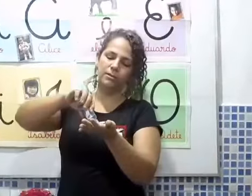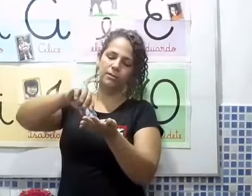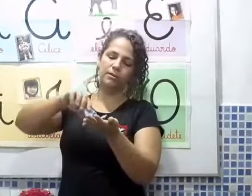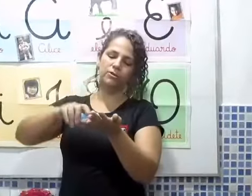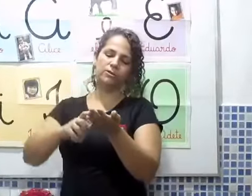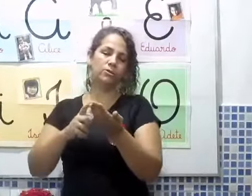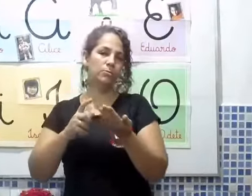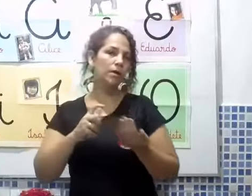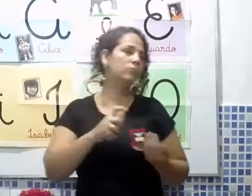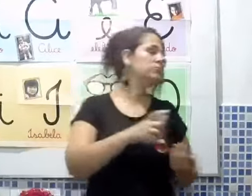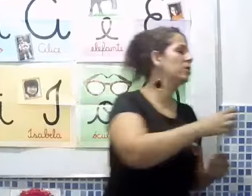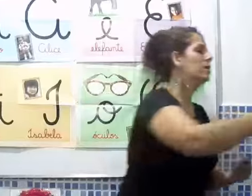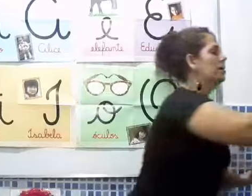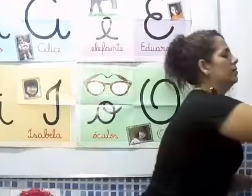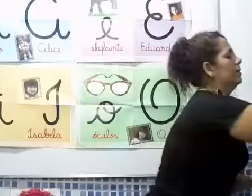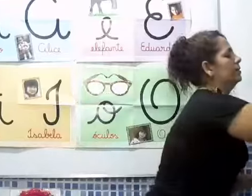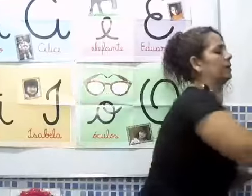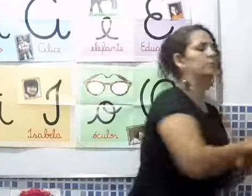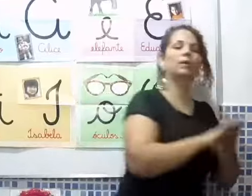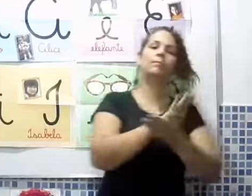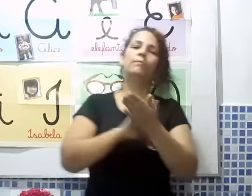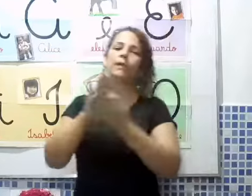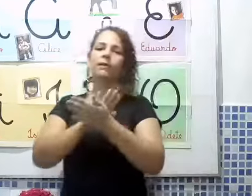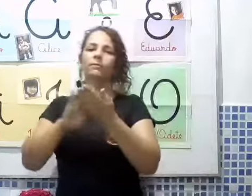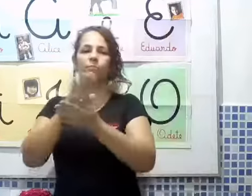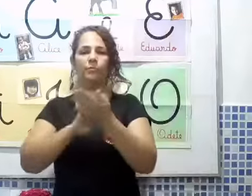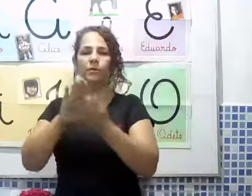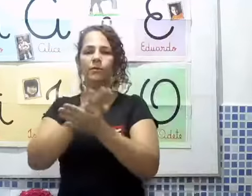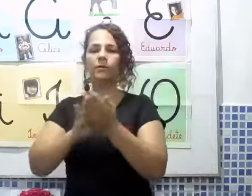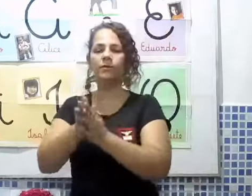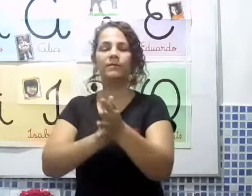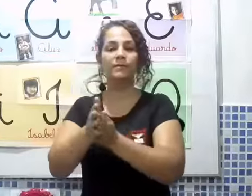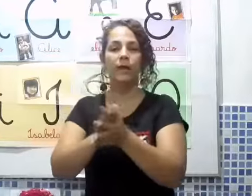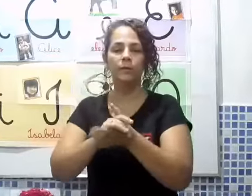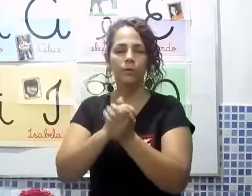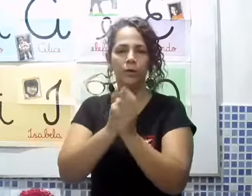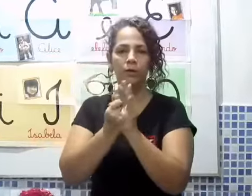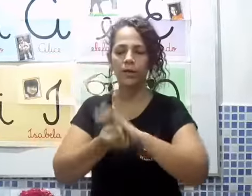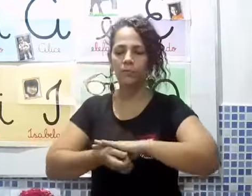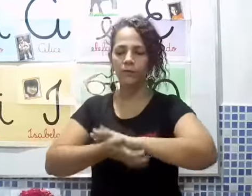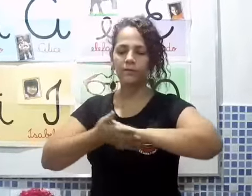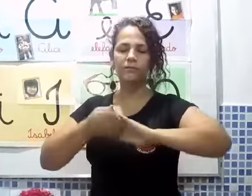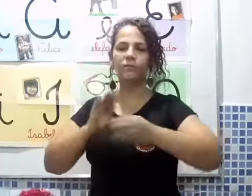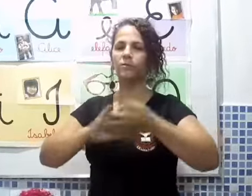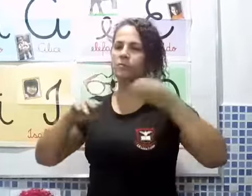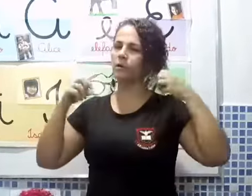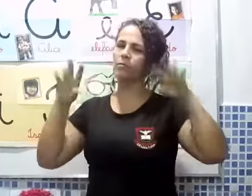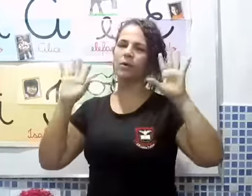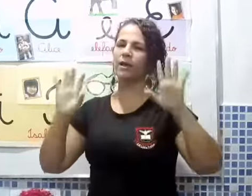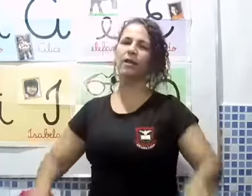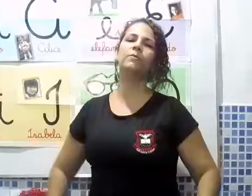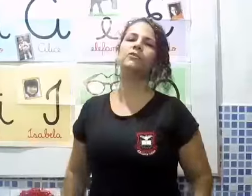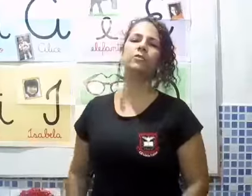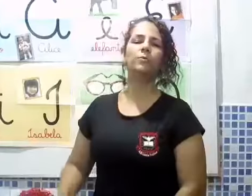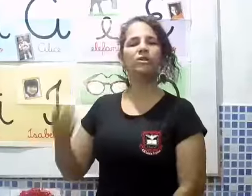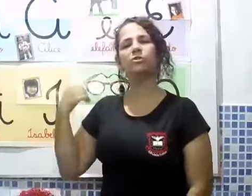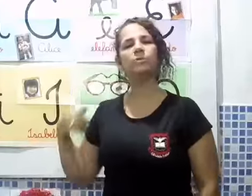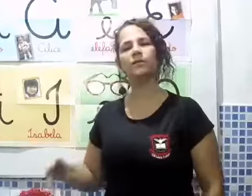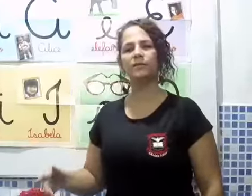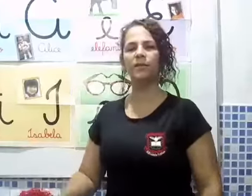usando as nossas mãos, mantendo ela bem fina sempre, ok? Para esse vídeo já ir embora rapidinho para a gente poder se